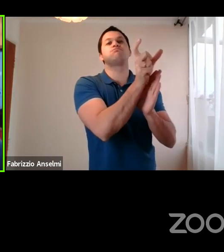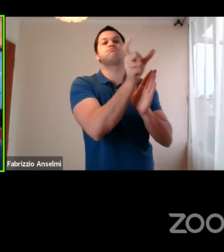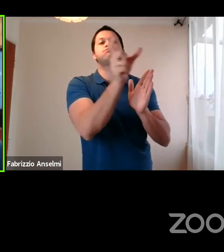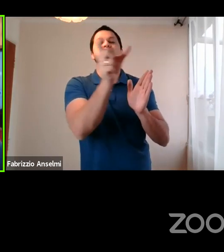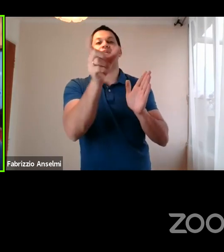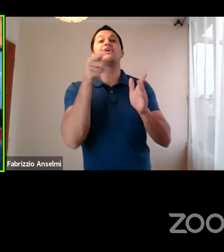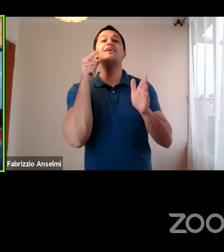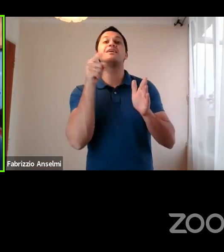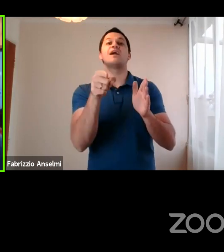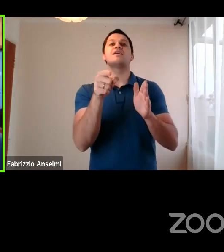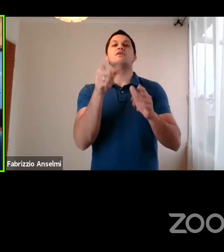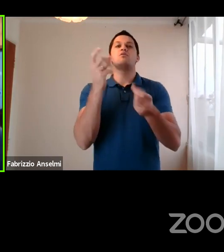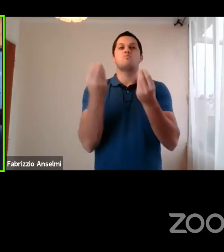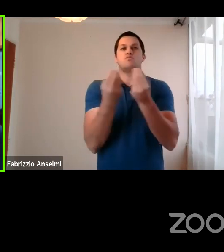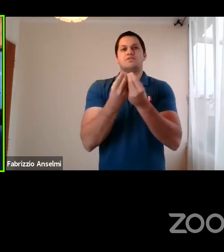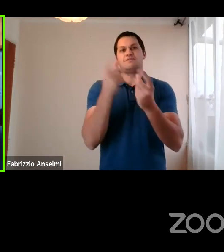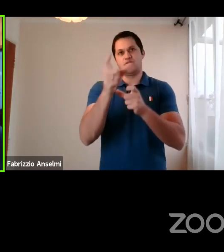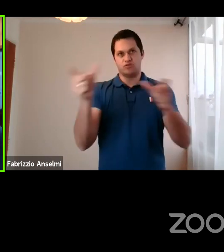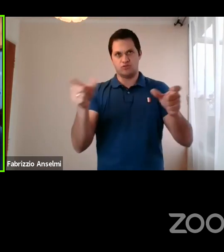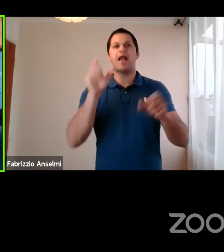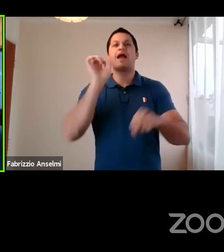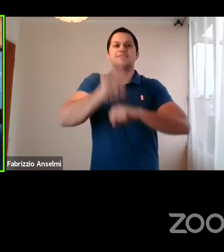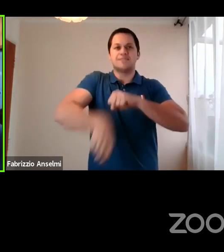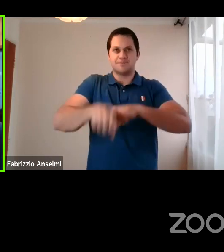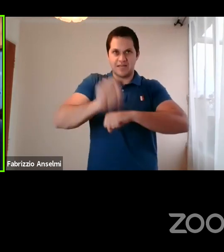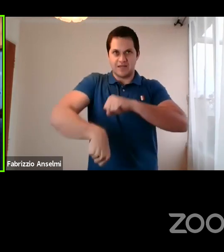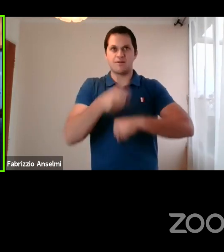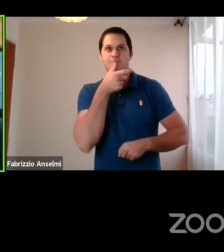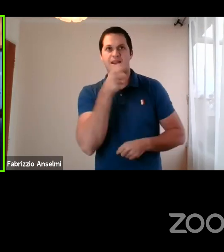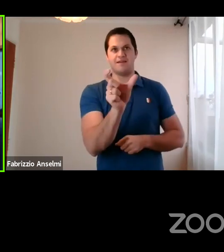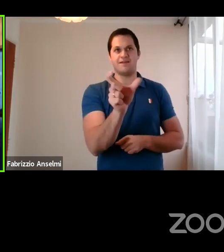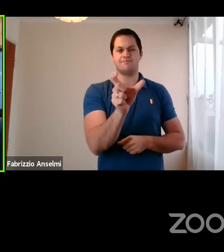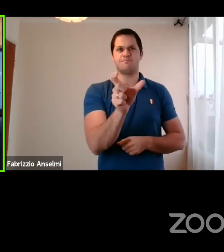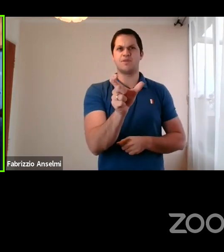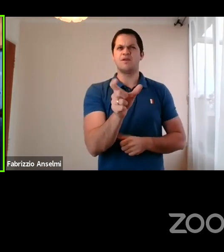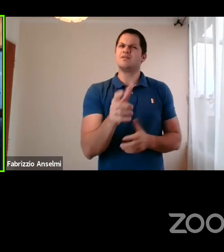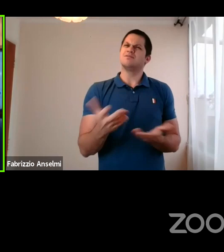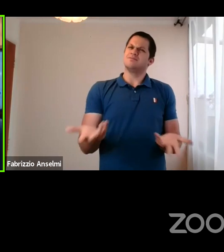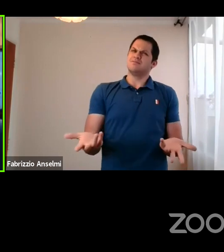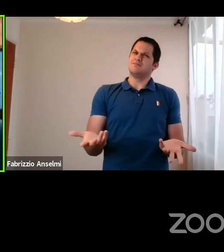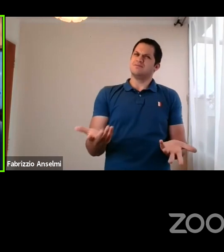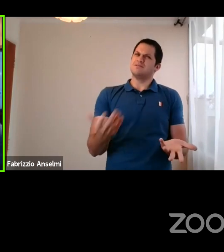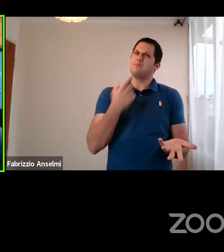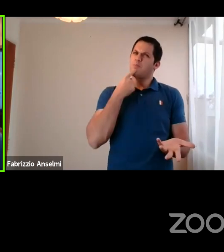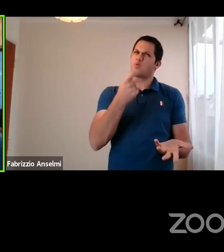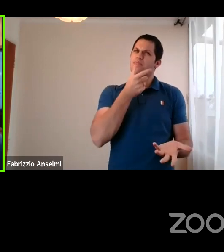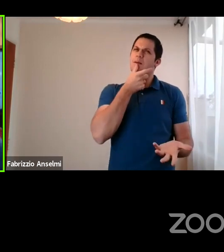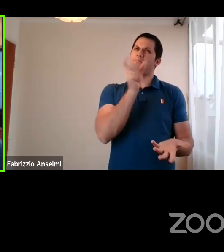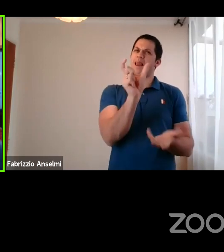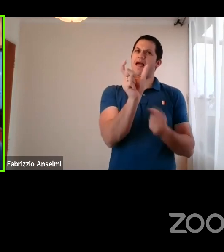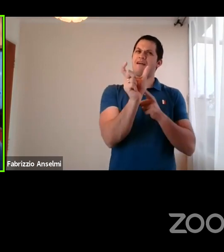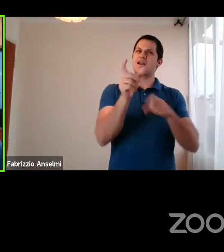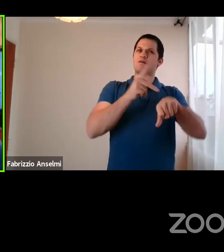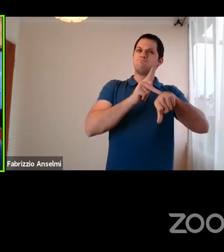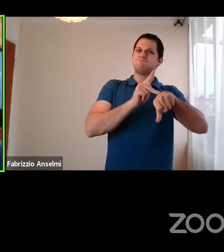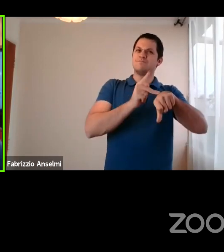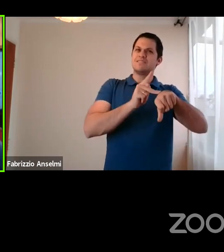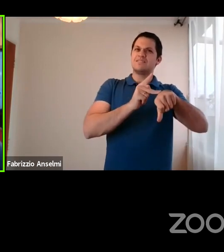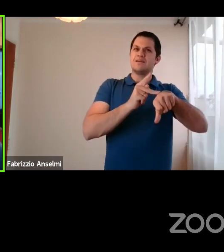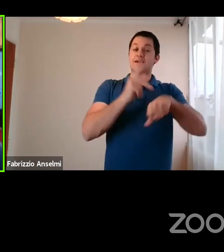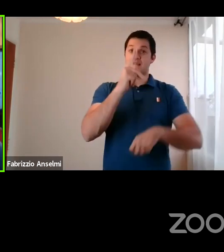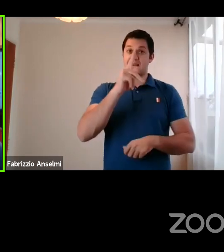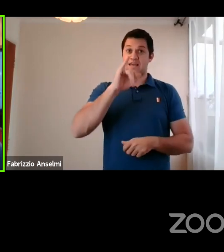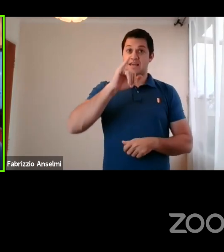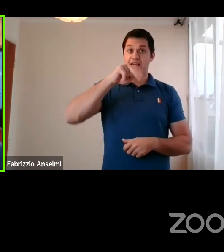Sociedad de Electroterapia. ¿De dónde viene ahora la palabra kine? Todos sabemos que kine en griego